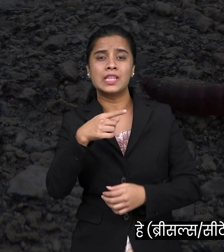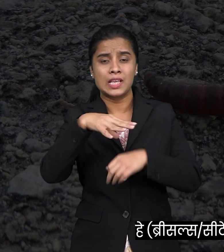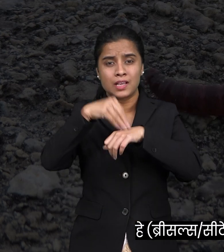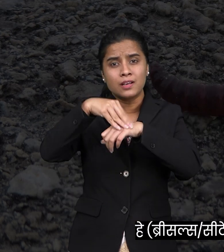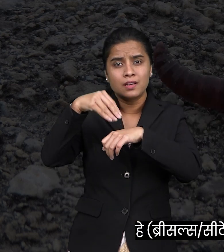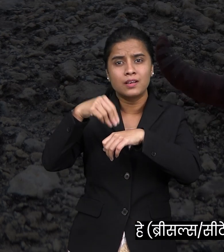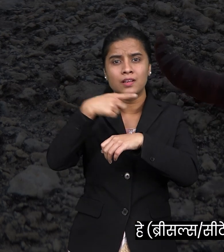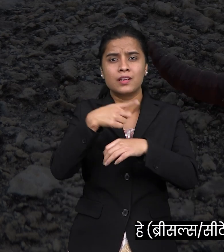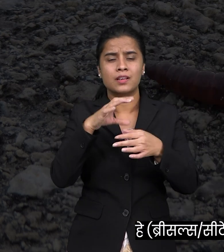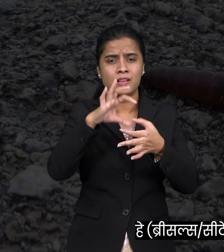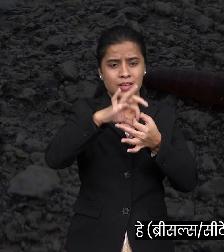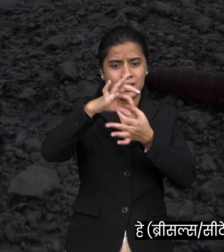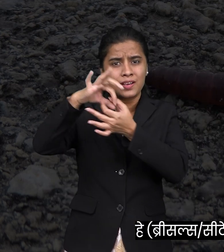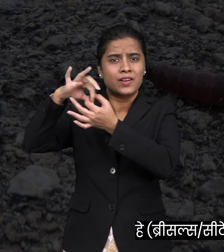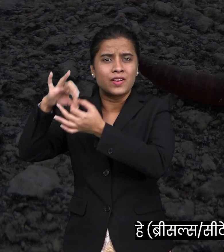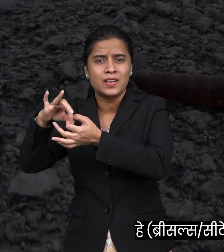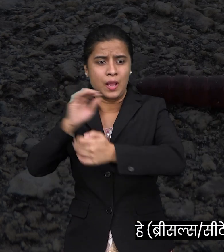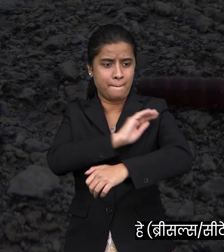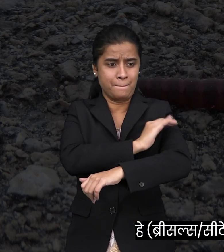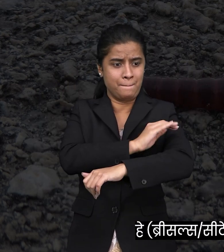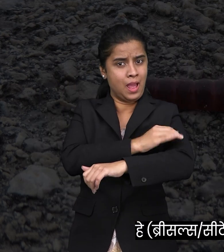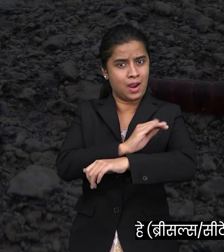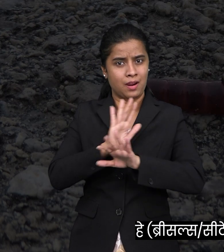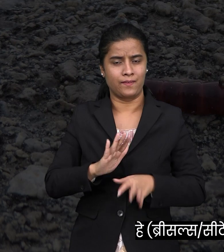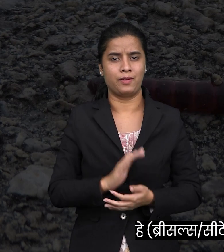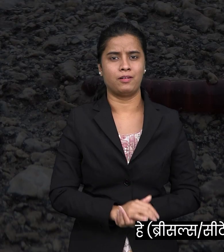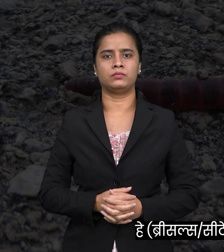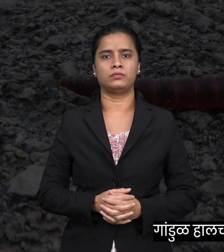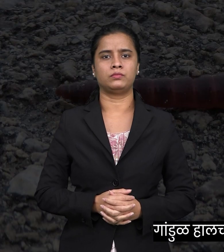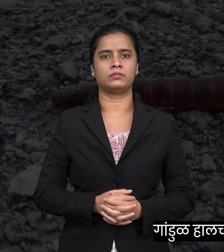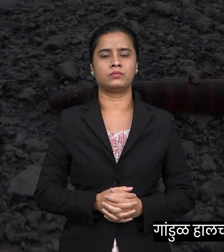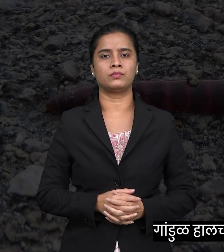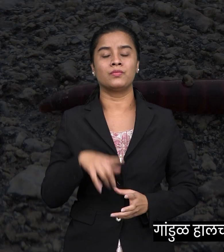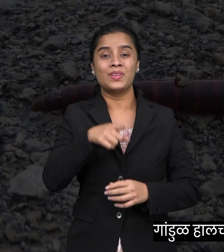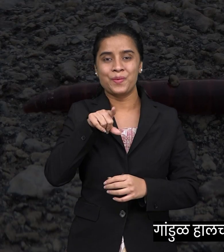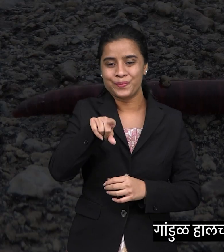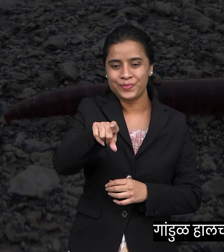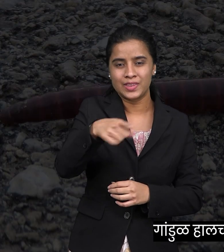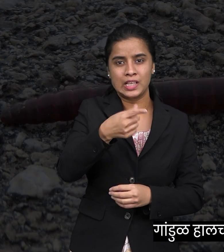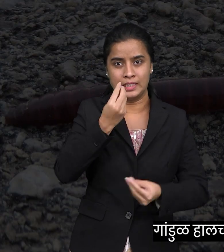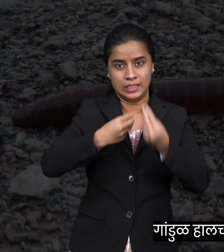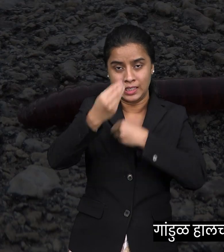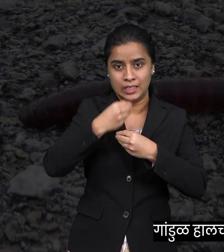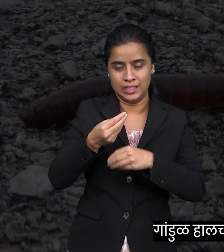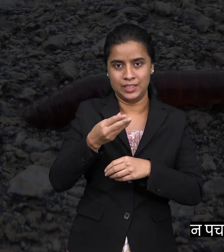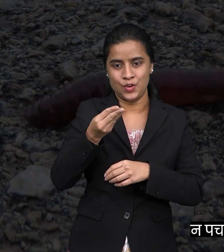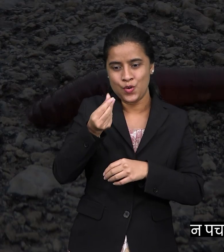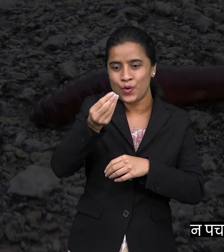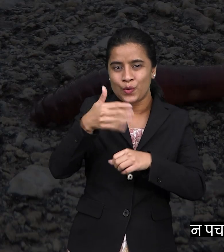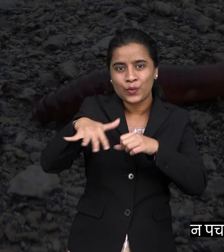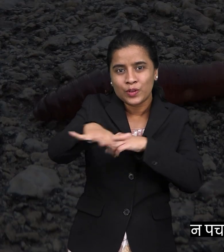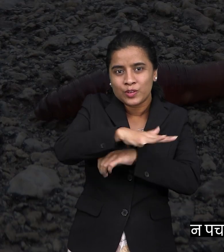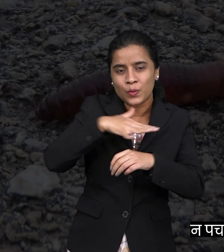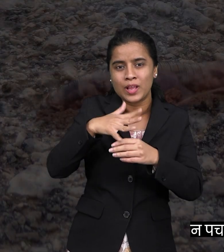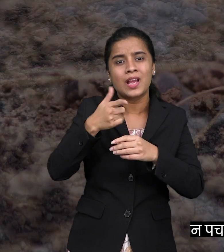ते ब्रिसल्स, सिटे, रोम स्नायूंशी जोडलेले असतात. गांडूळ हालचाल करताना माती खातो आणि न पचलेला